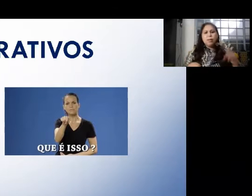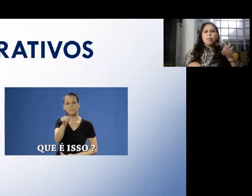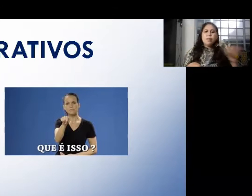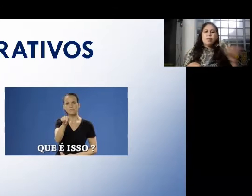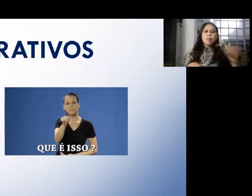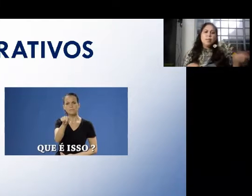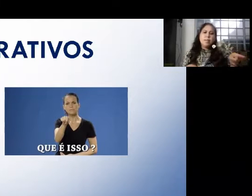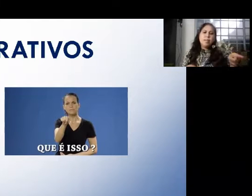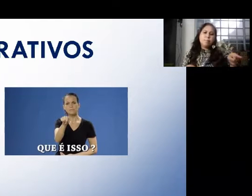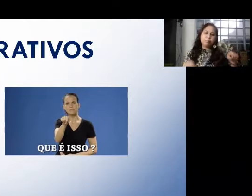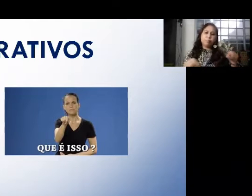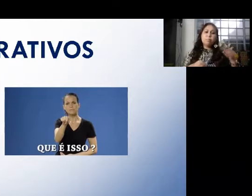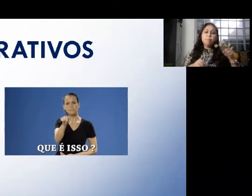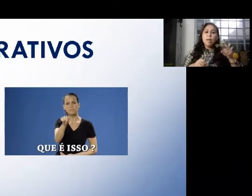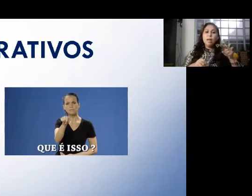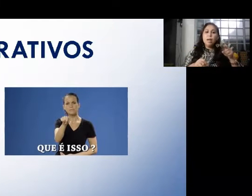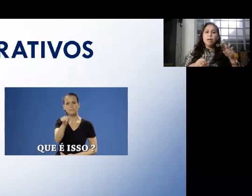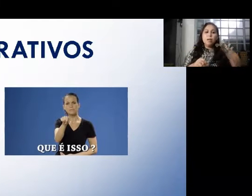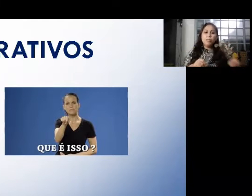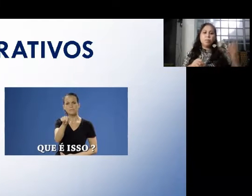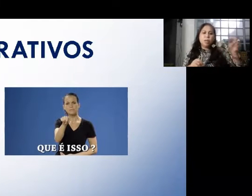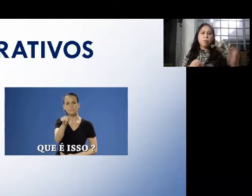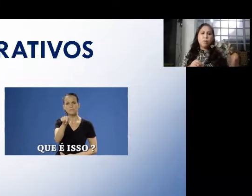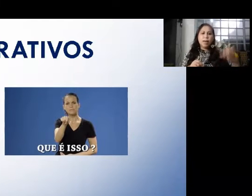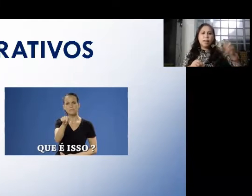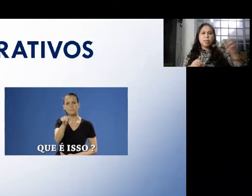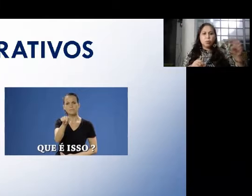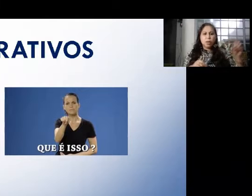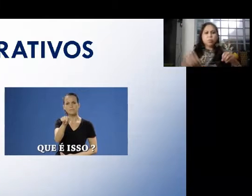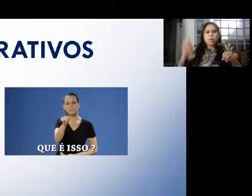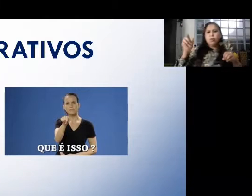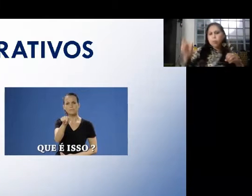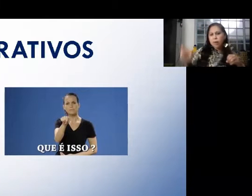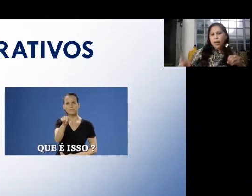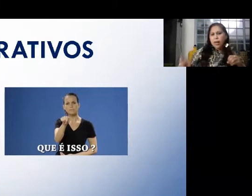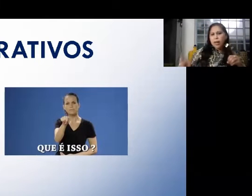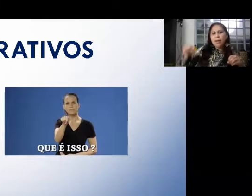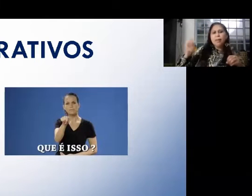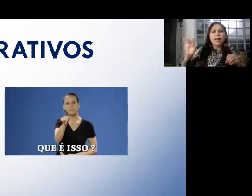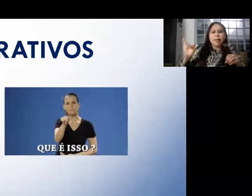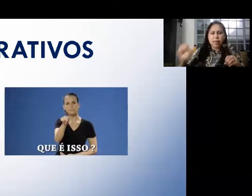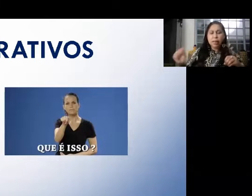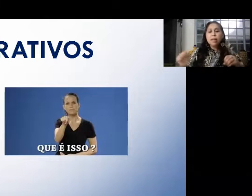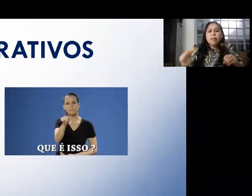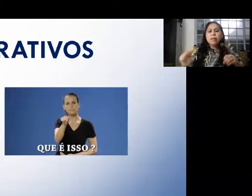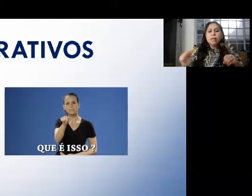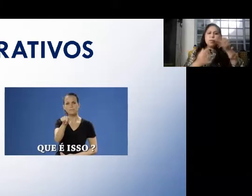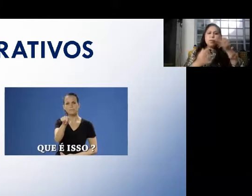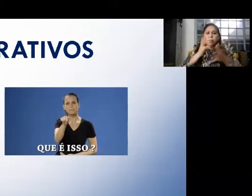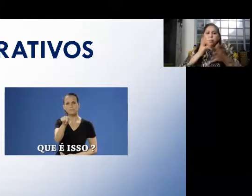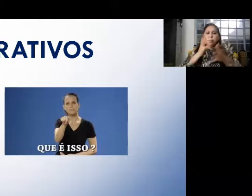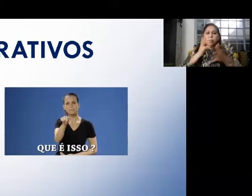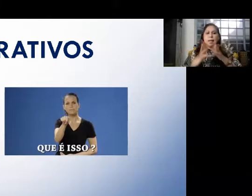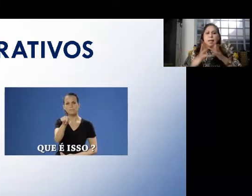Então, na hora que eu já coloquei aqui João, já coloquei aqui Maria, então, na hora que eu